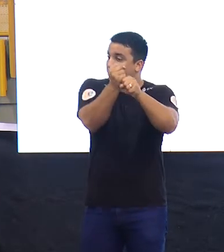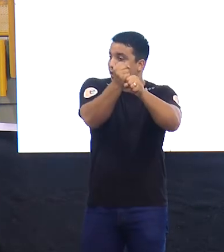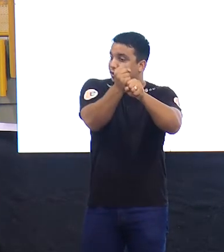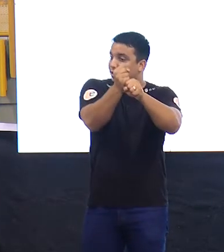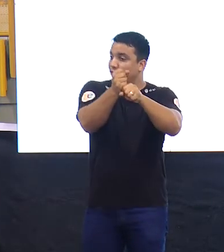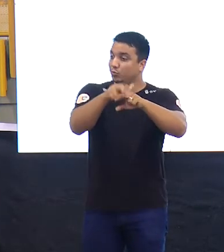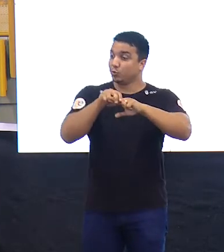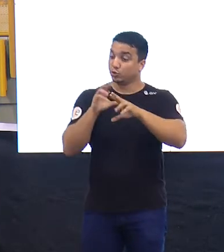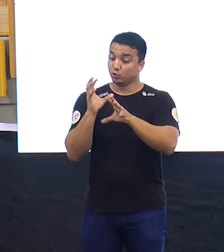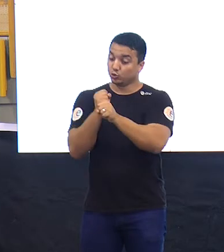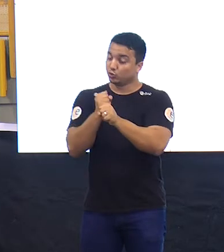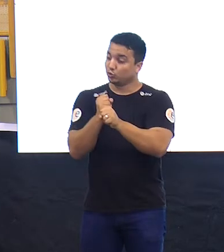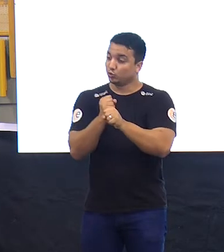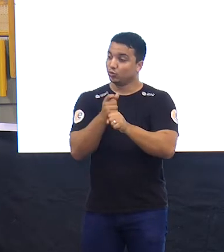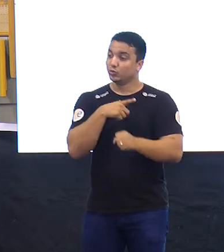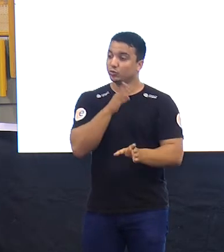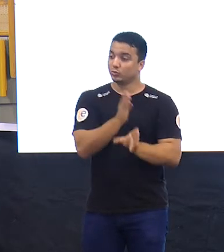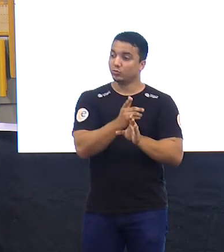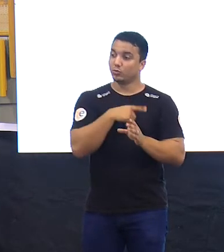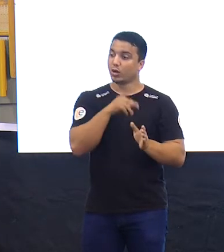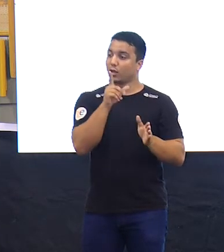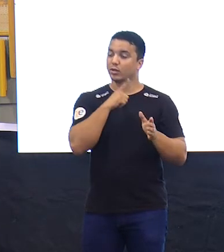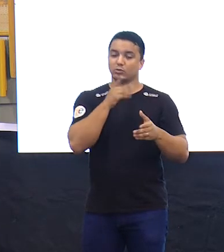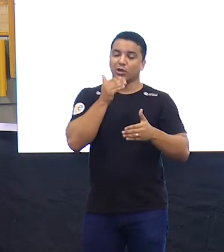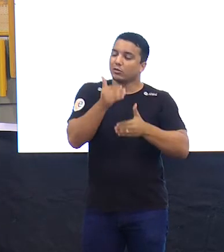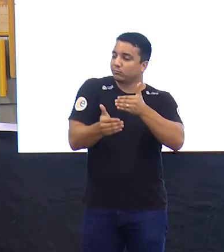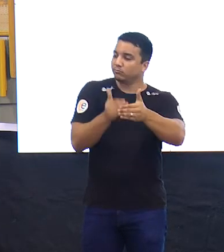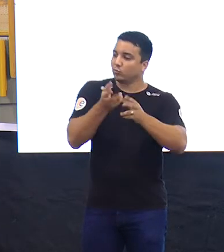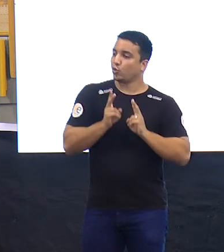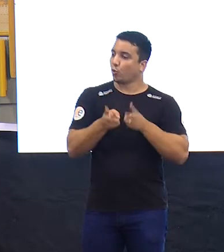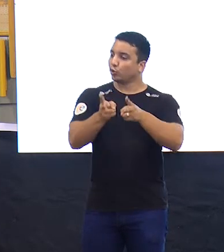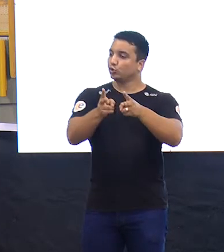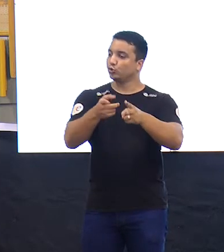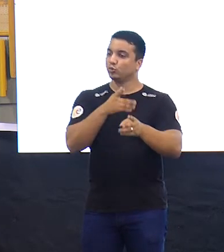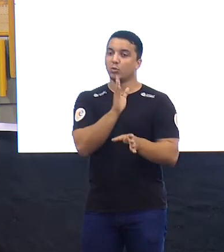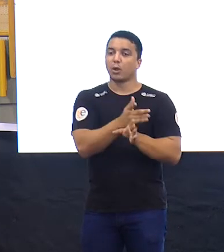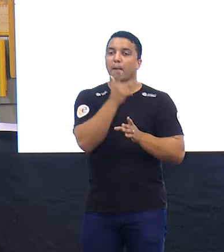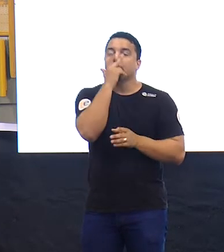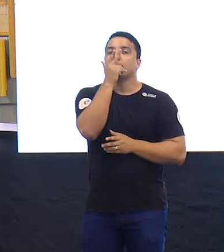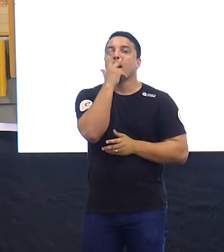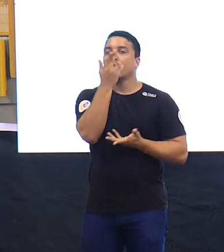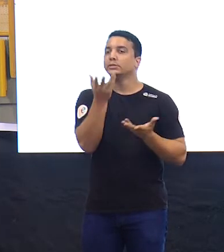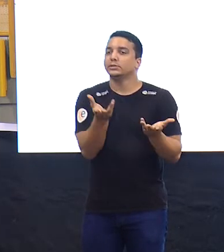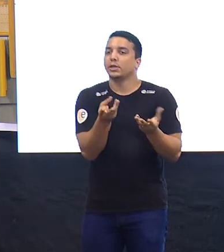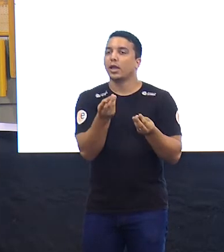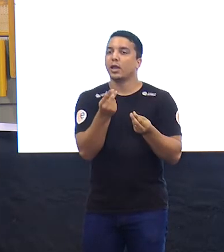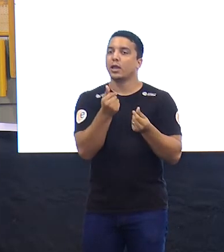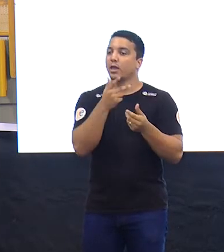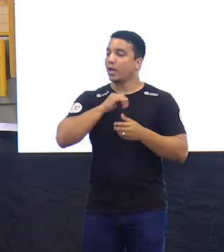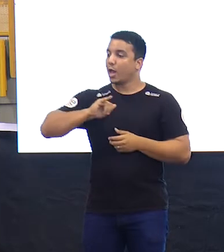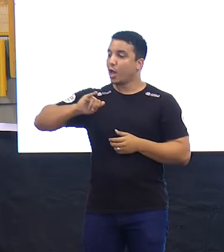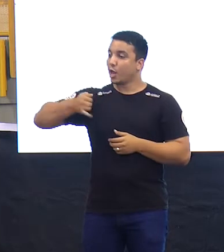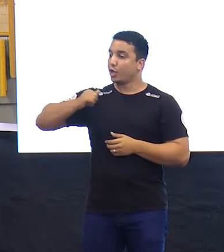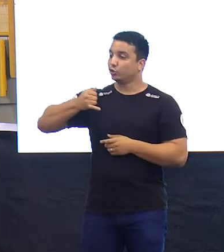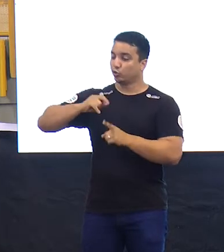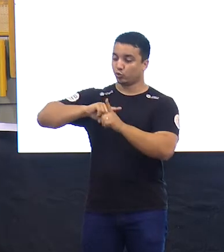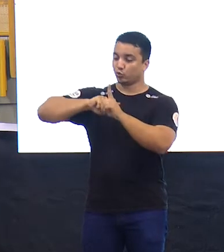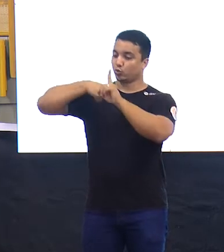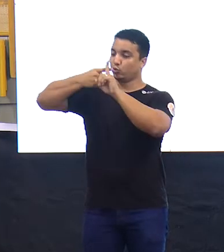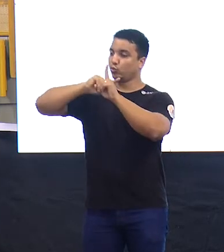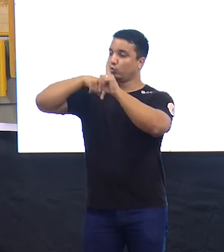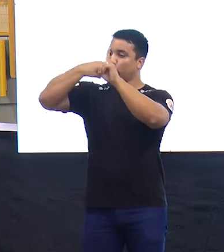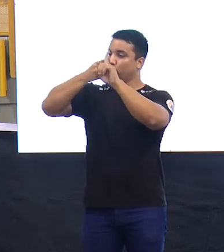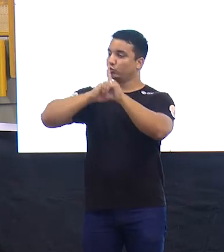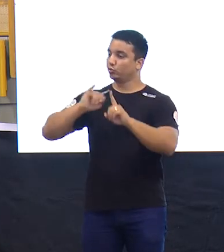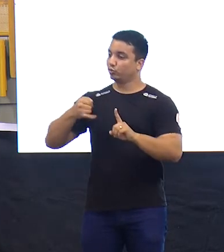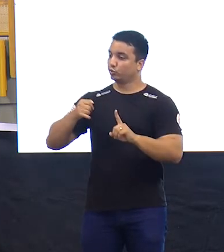cumulativos. São aumentos consecutivos. É como se fosse juros sobre juros. Isso aqui